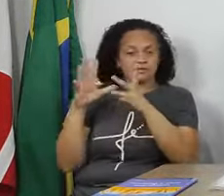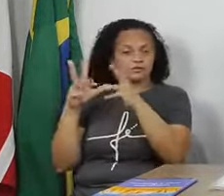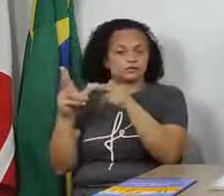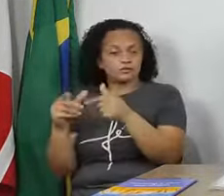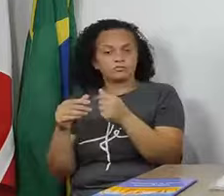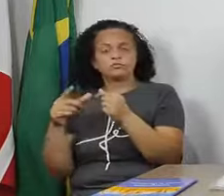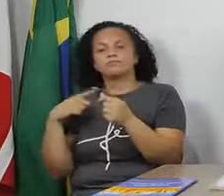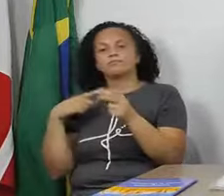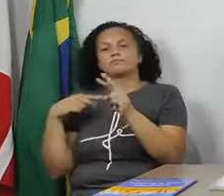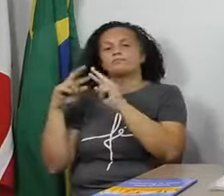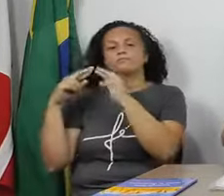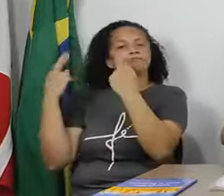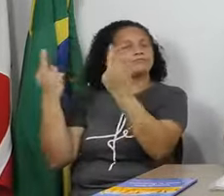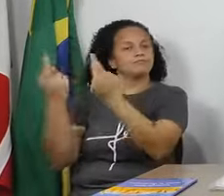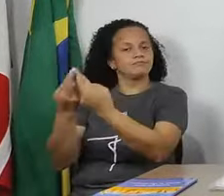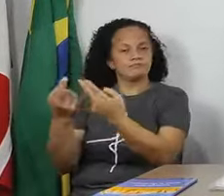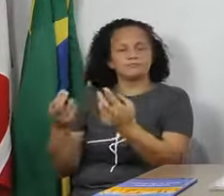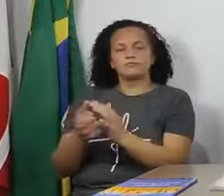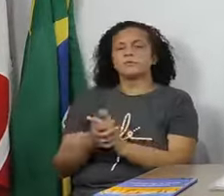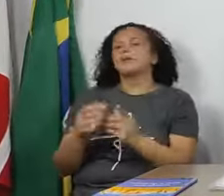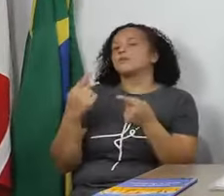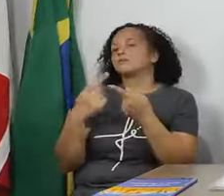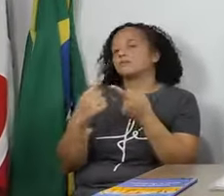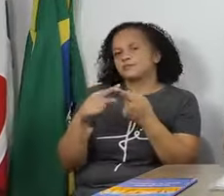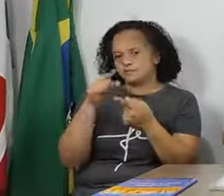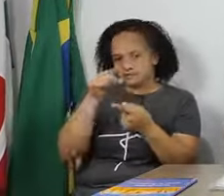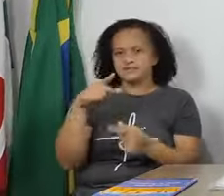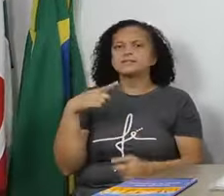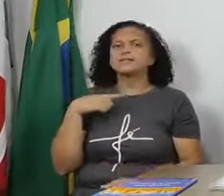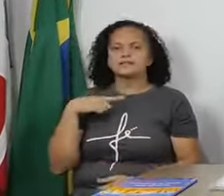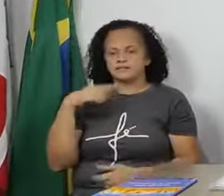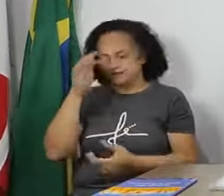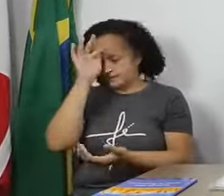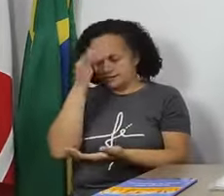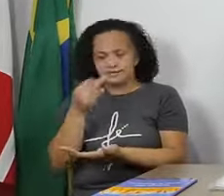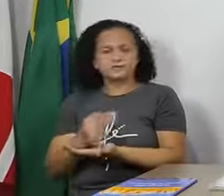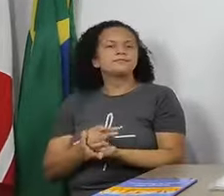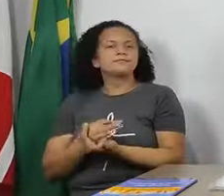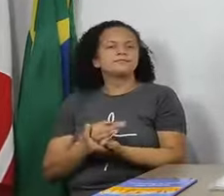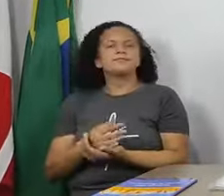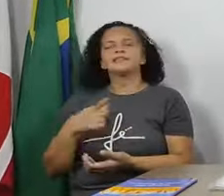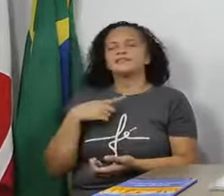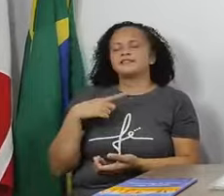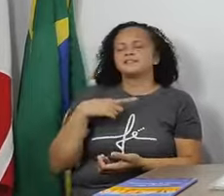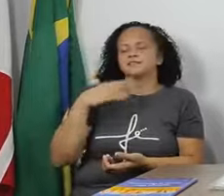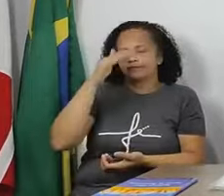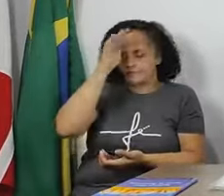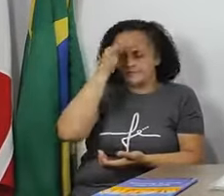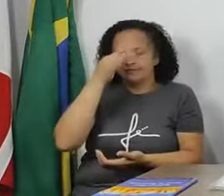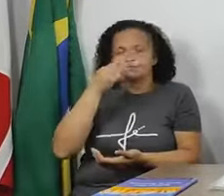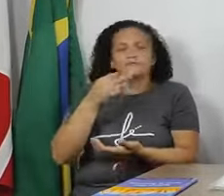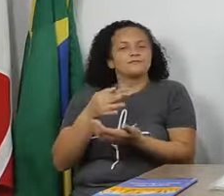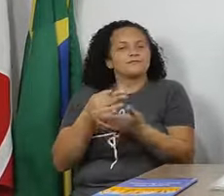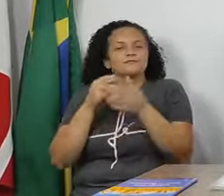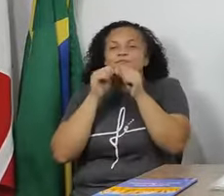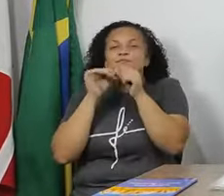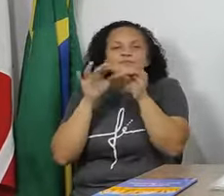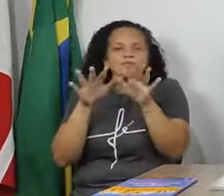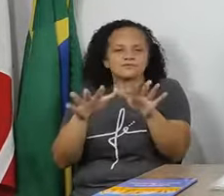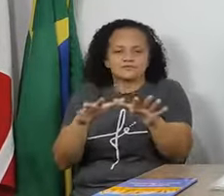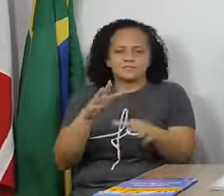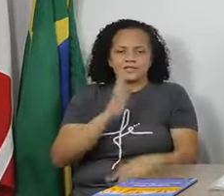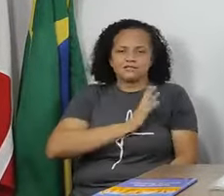porque dessa forma vai brotar fé dentro de você, vai gerar uma fé viva dentro de você, né?